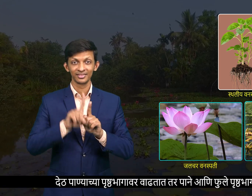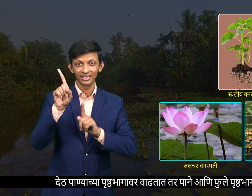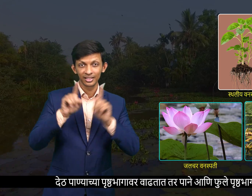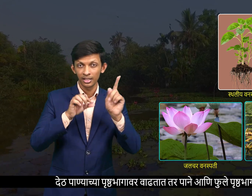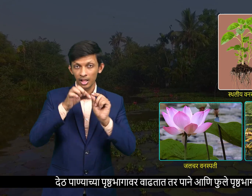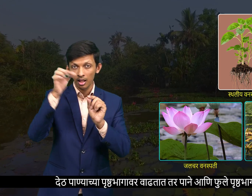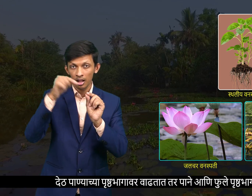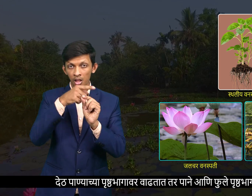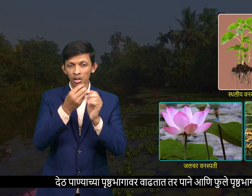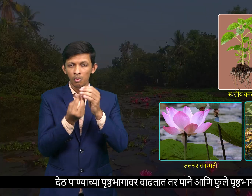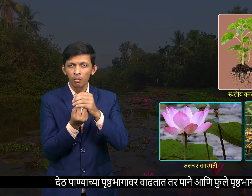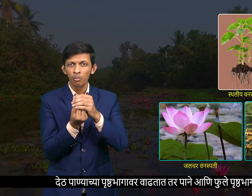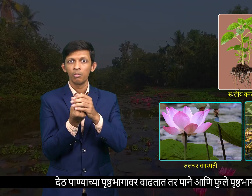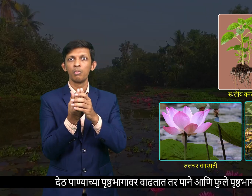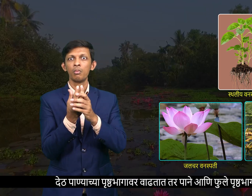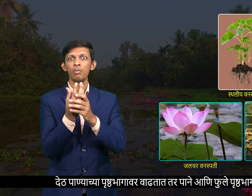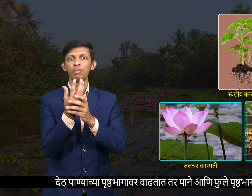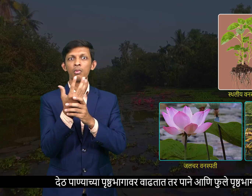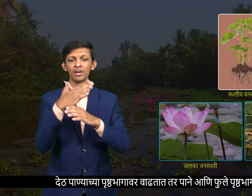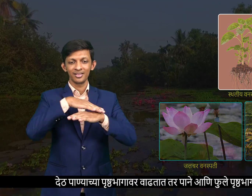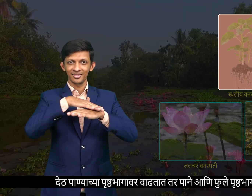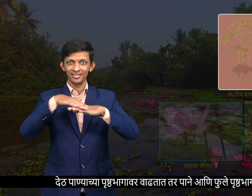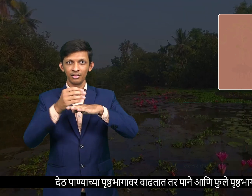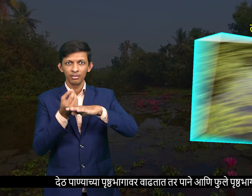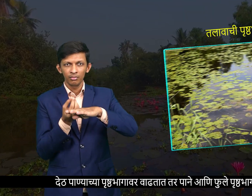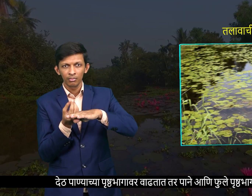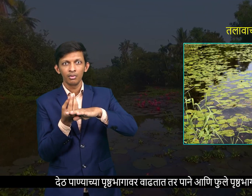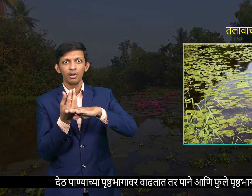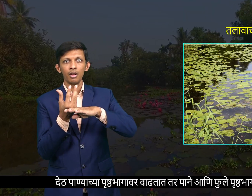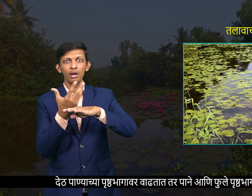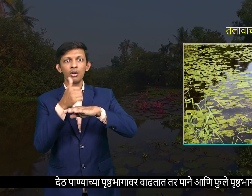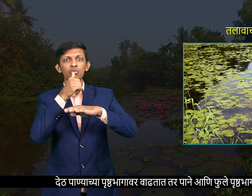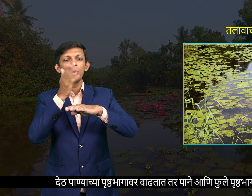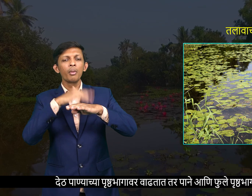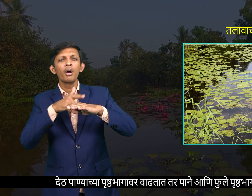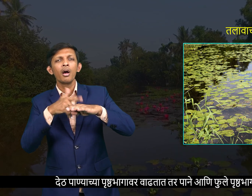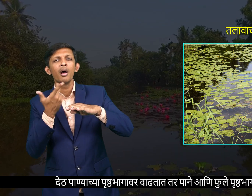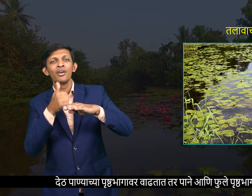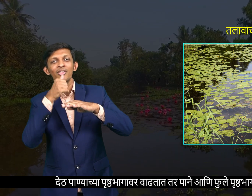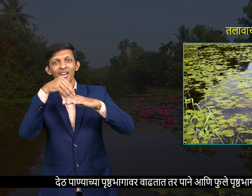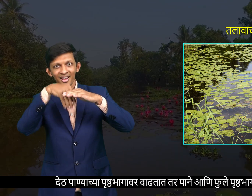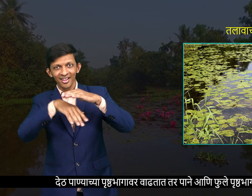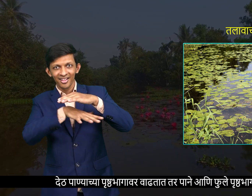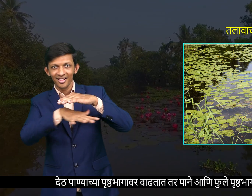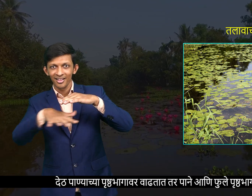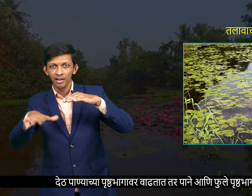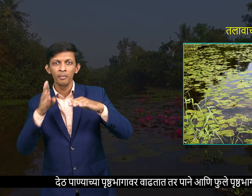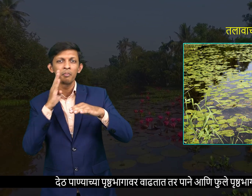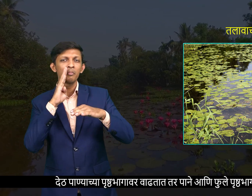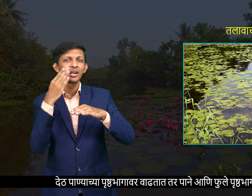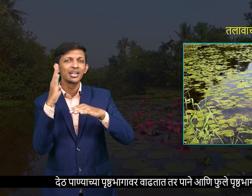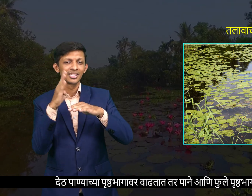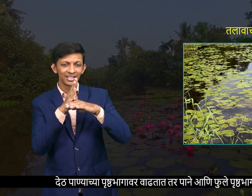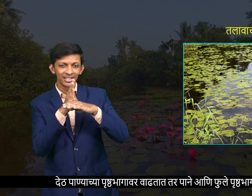देठ पाण्याच्या पृष्ठभागावर वाढतात, तर पाने आणि फुले पृष्ठभागावर तरंगतात.